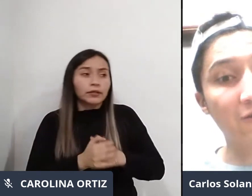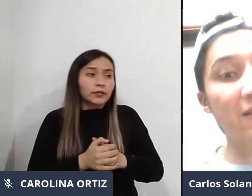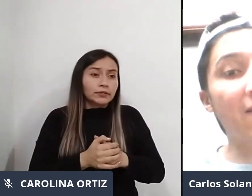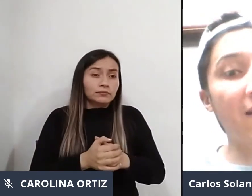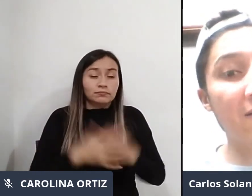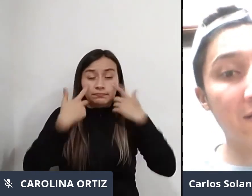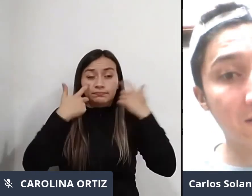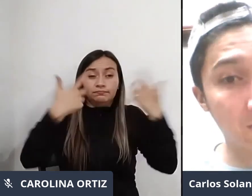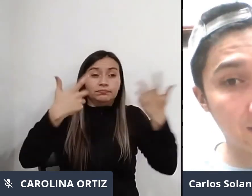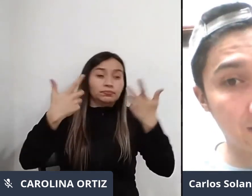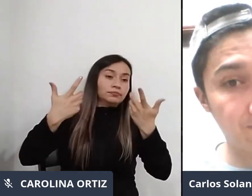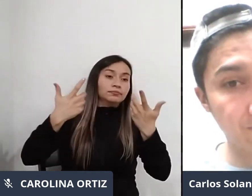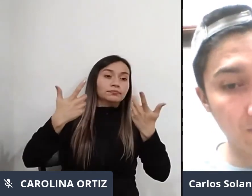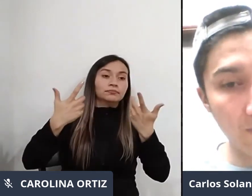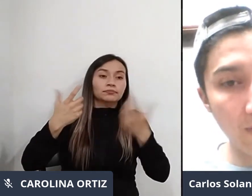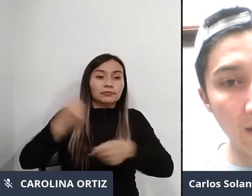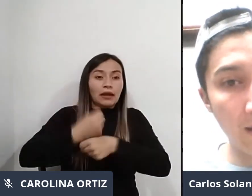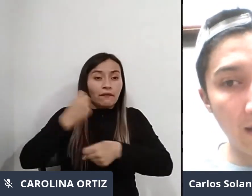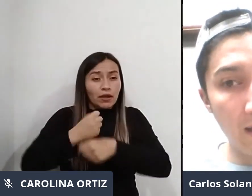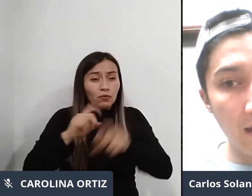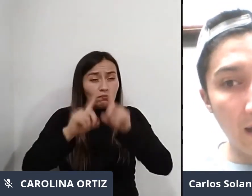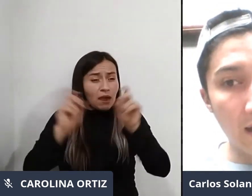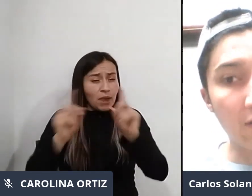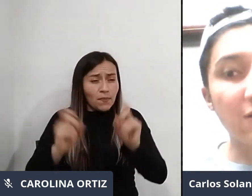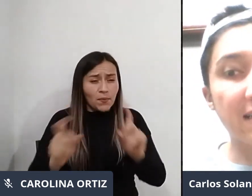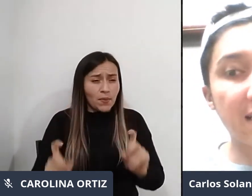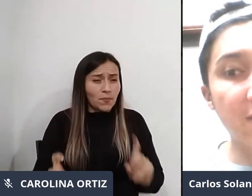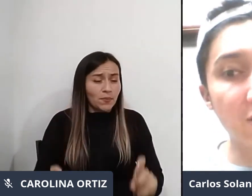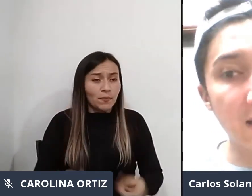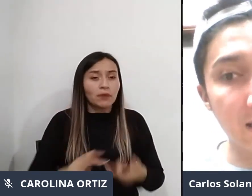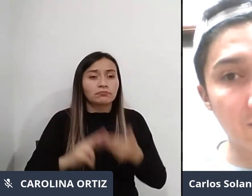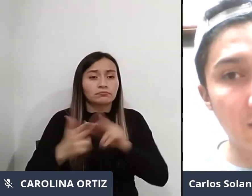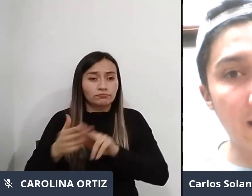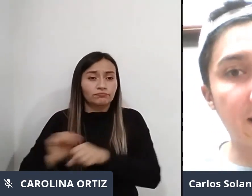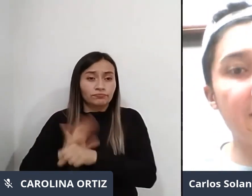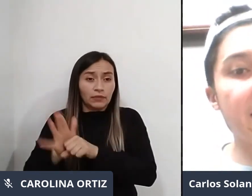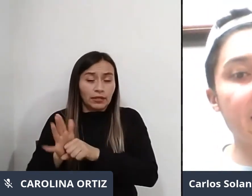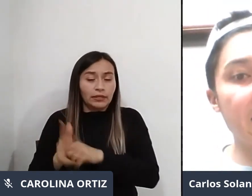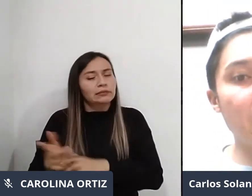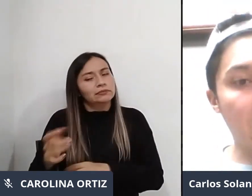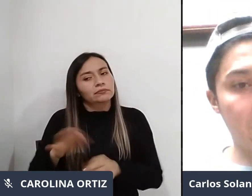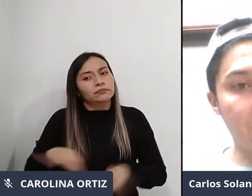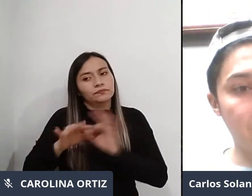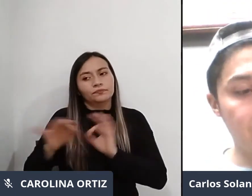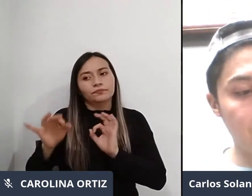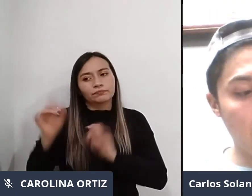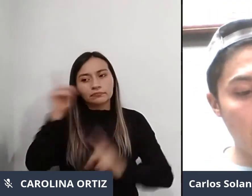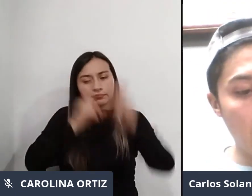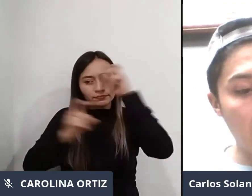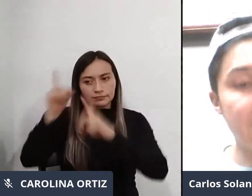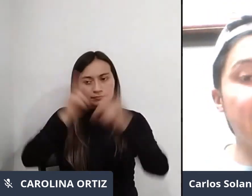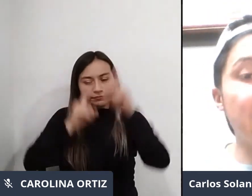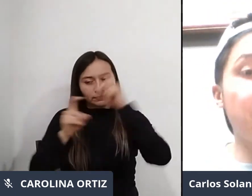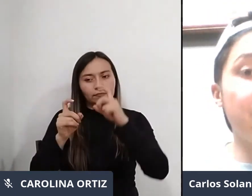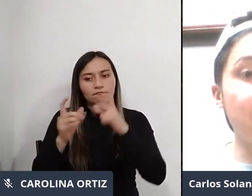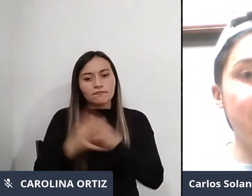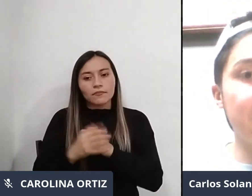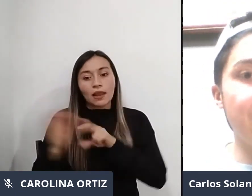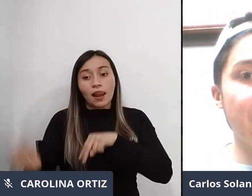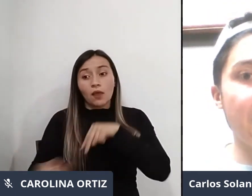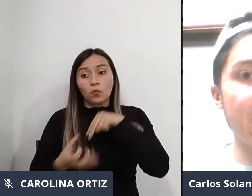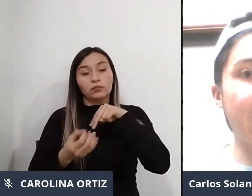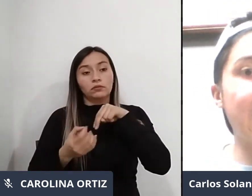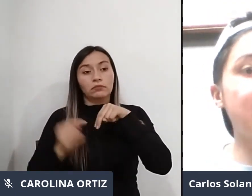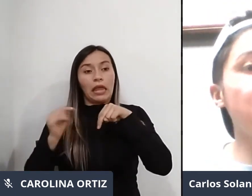de trabajo, se habla de otras cosas. Entonces hay que reflexionar en eso. Hay que ver que la educación está